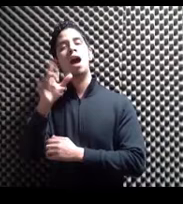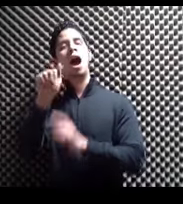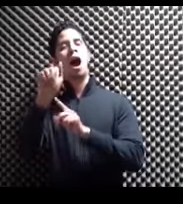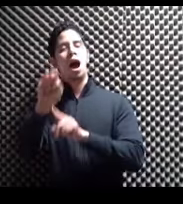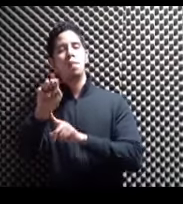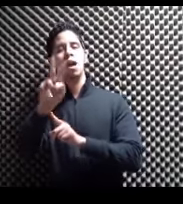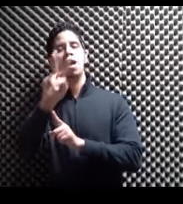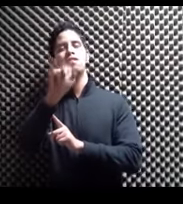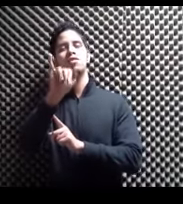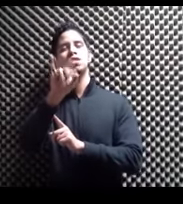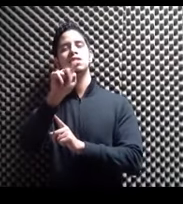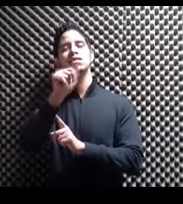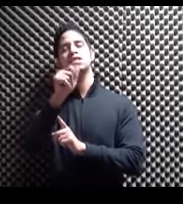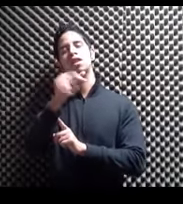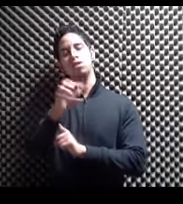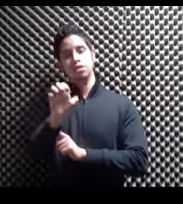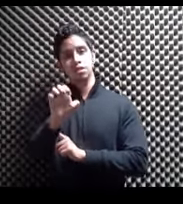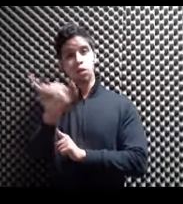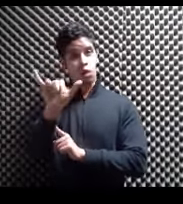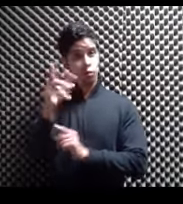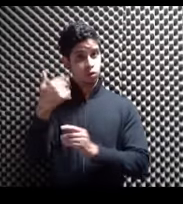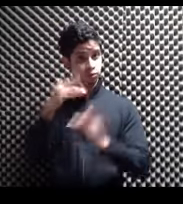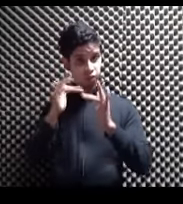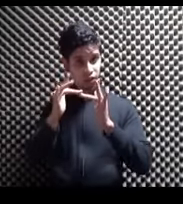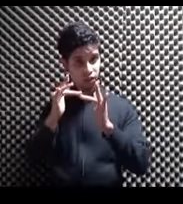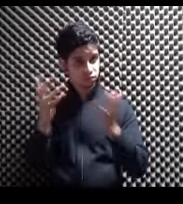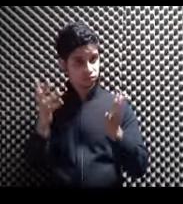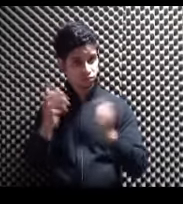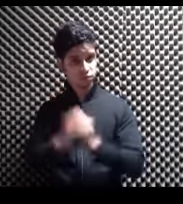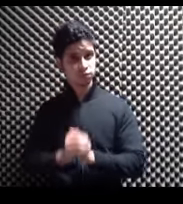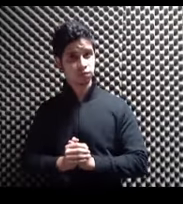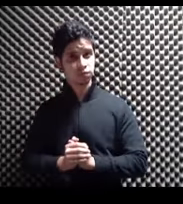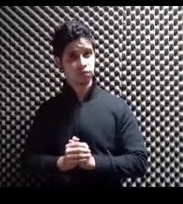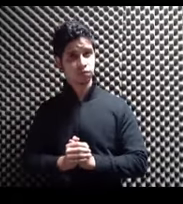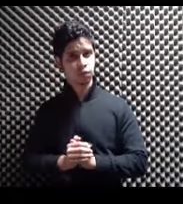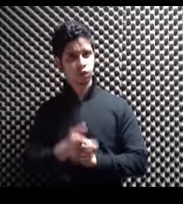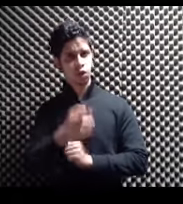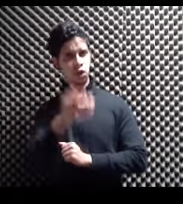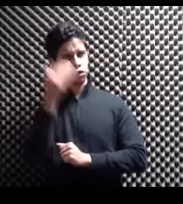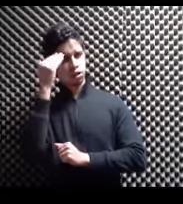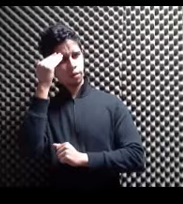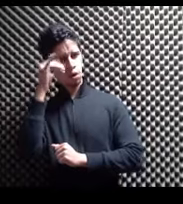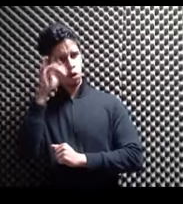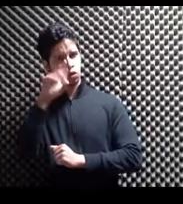en internet? Ajá, ¿por dónde? ¿Por dónde? Lo sabe José. Claro. Ah, pues mira, nos pueden accesar por